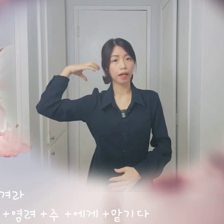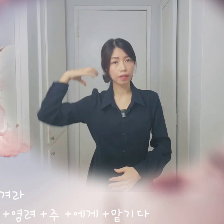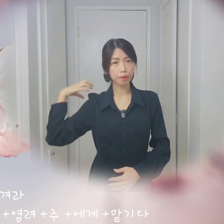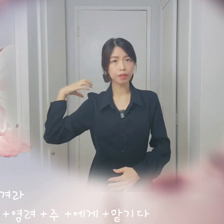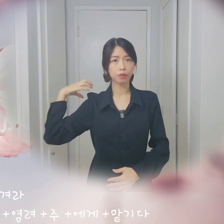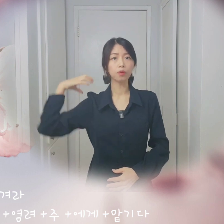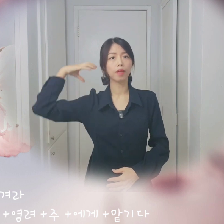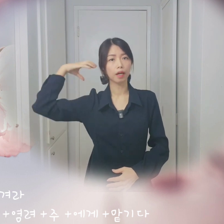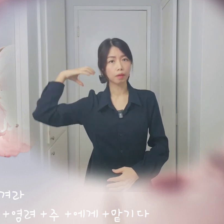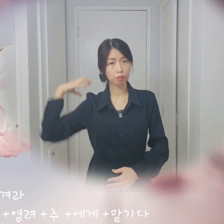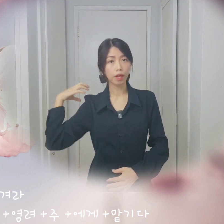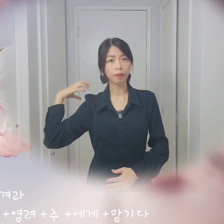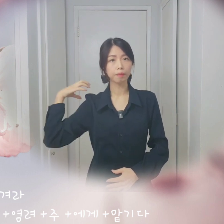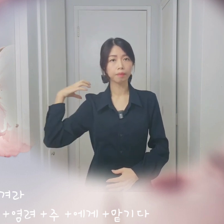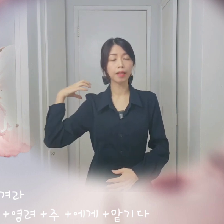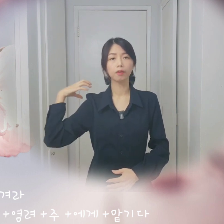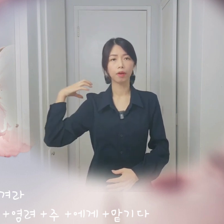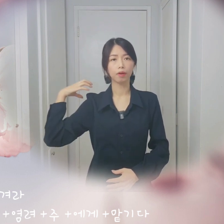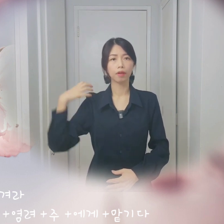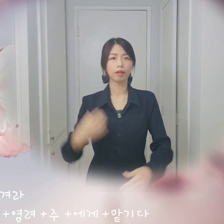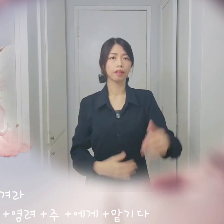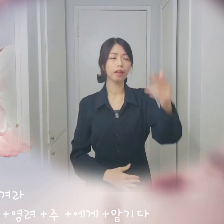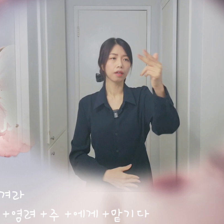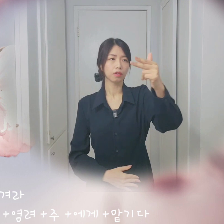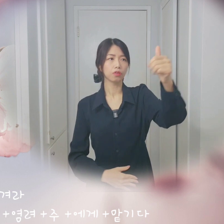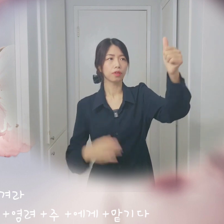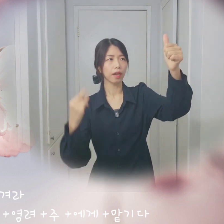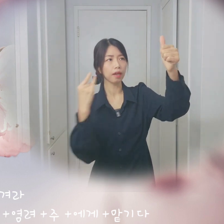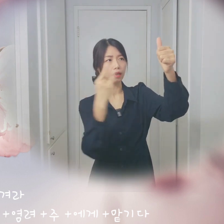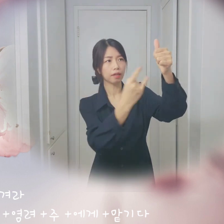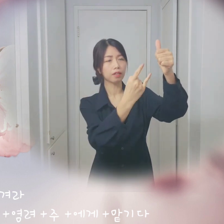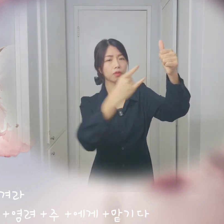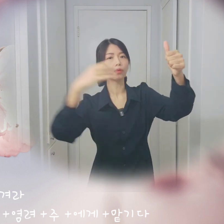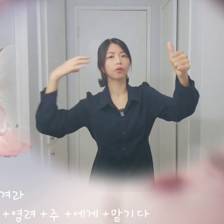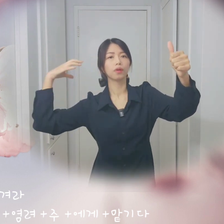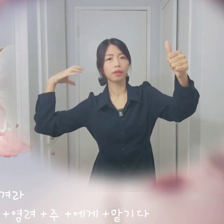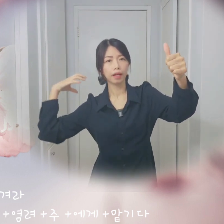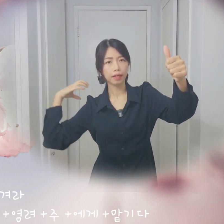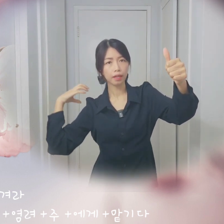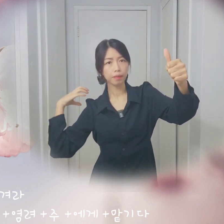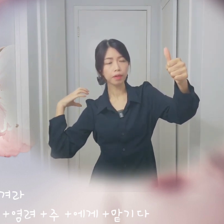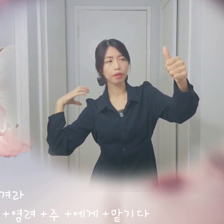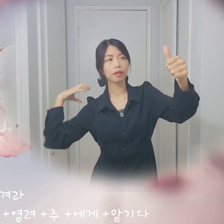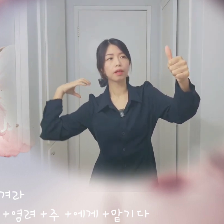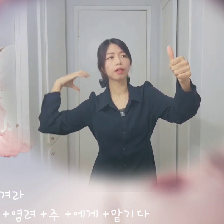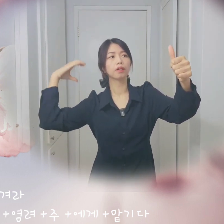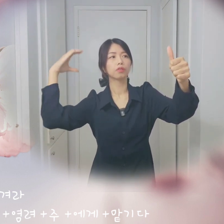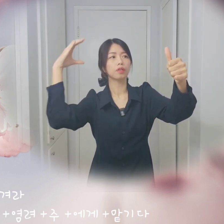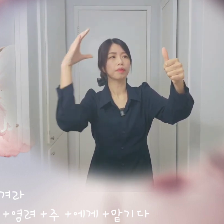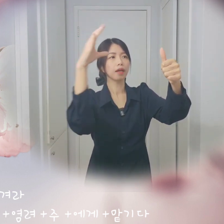내가 책임을 지고 내가 부담 하는 거예요. 근데 죽게 하시고 나의 책임을